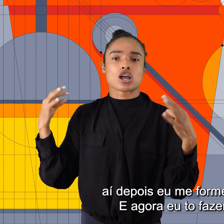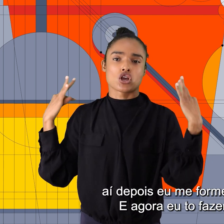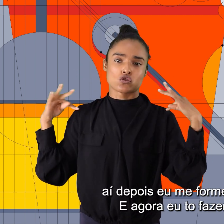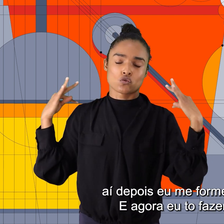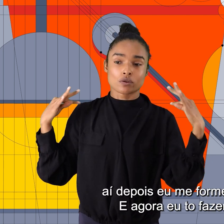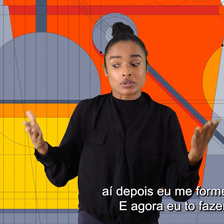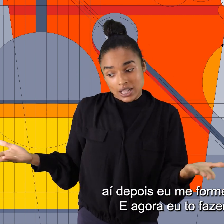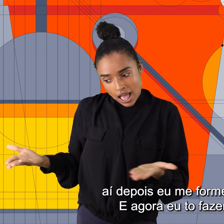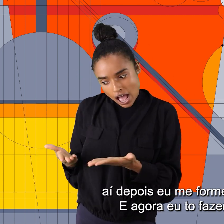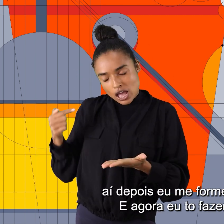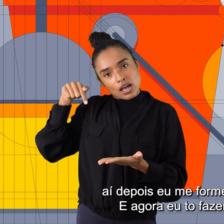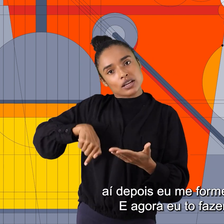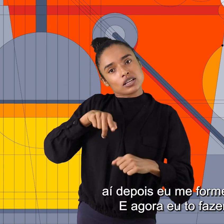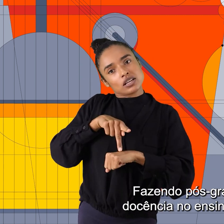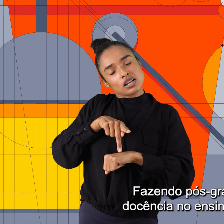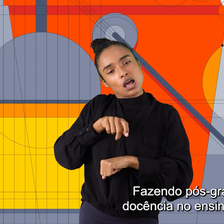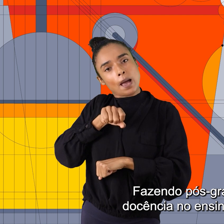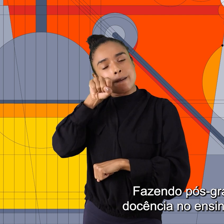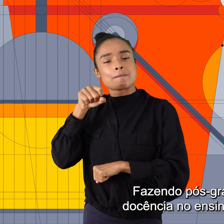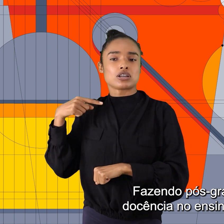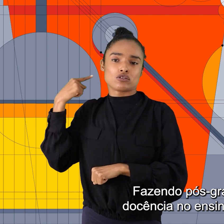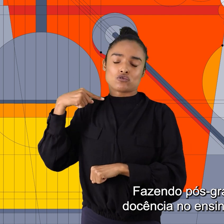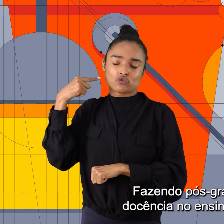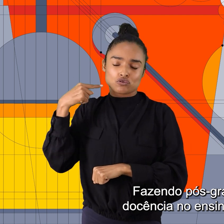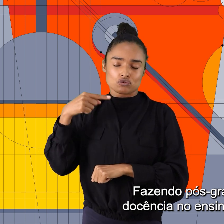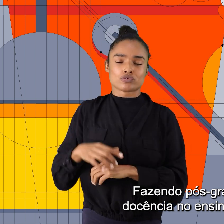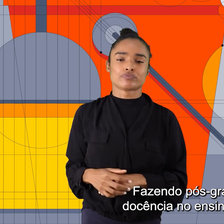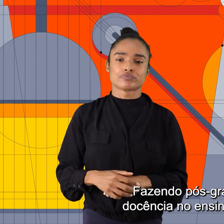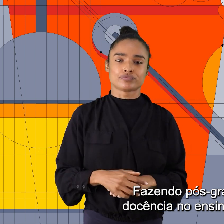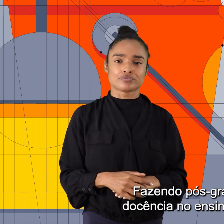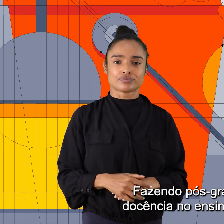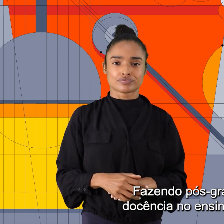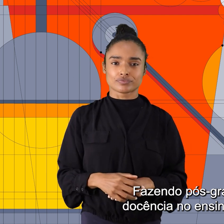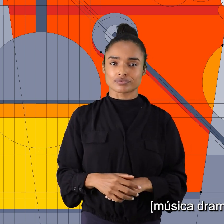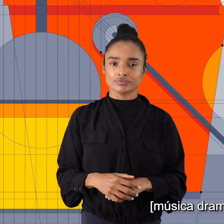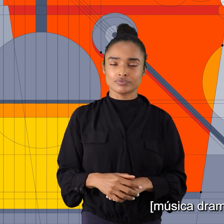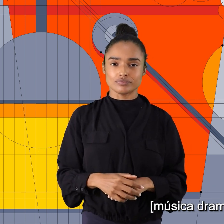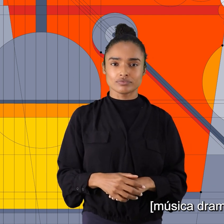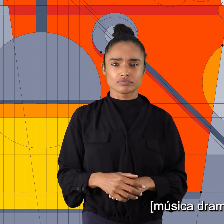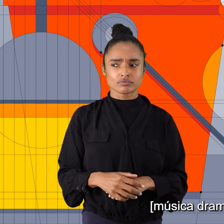E agora eu estou fazendo direito, fazendo pós-graduação em docência no ensino superior.